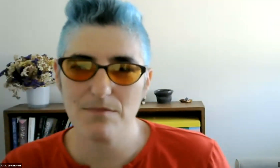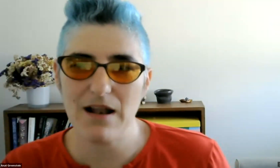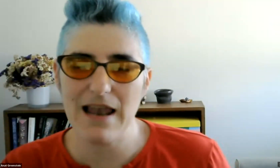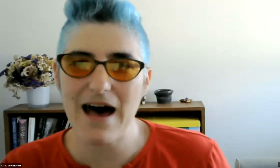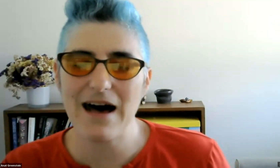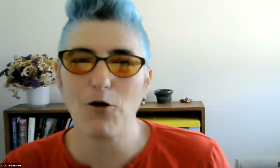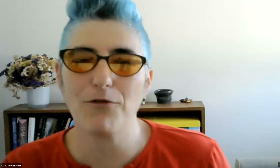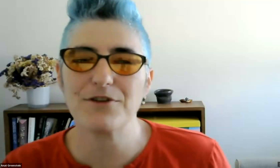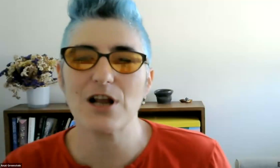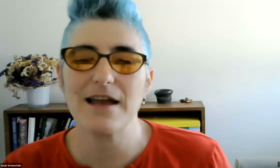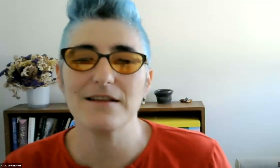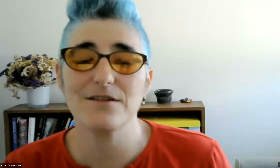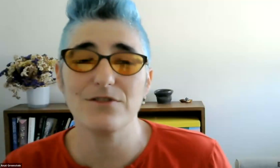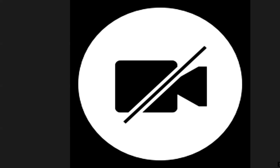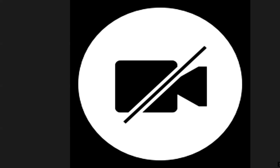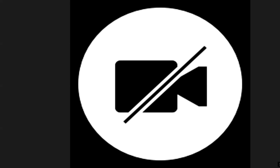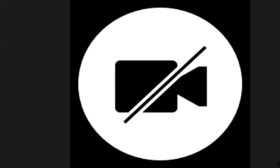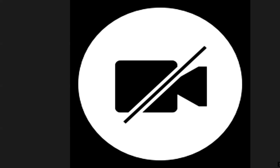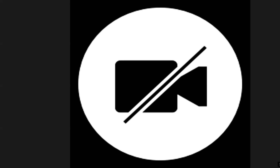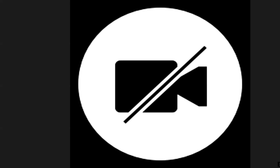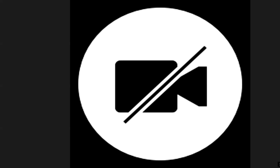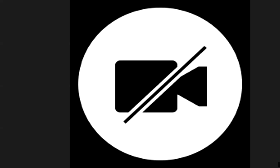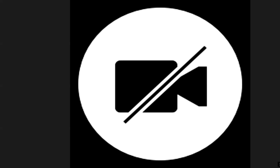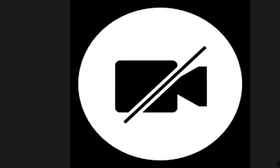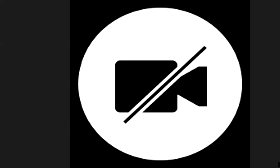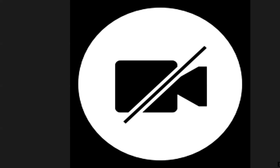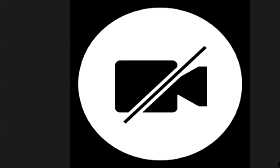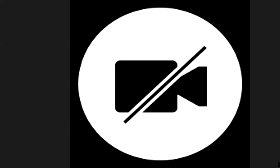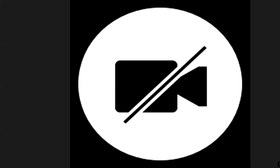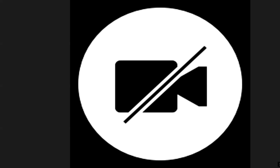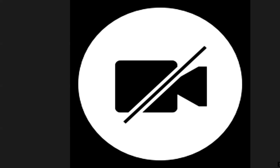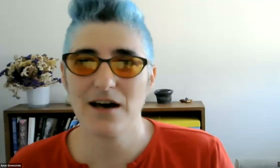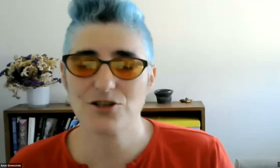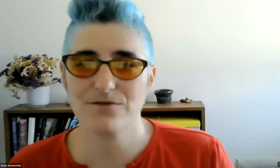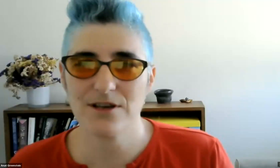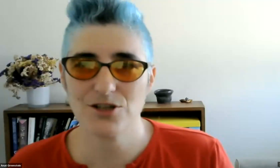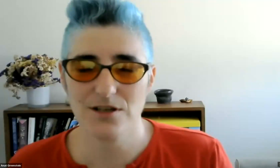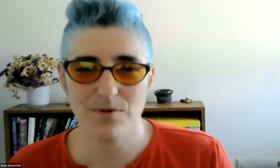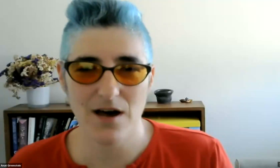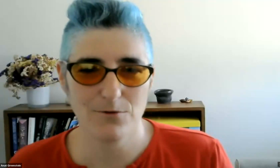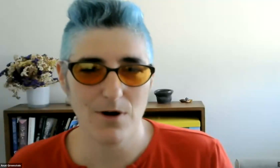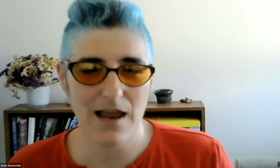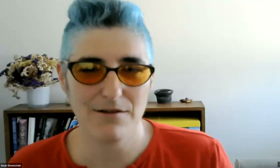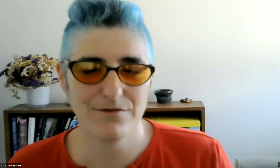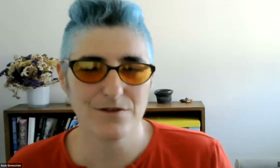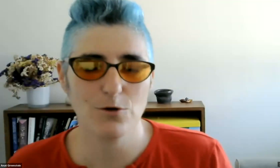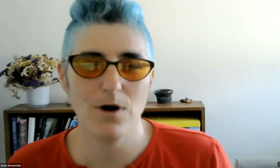לחופש של האינדיבידואל האנרכיזם העכשווי שדיברנו עליו ושהוא